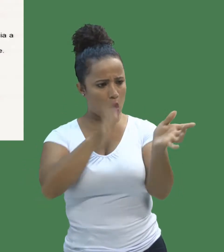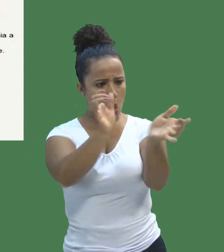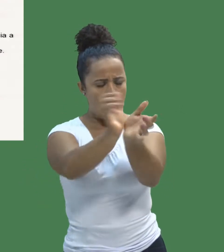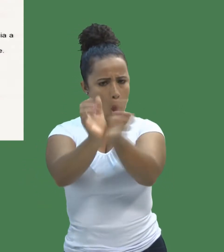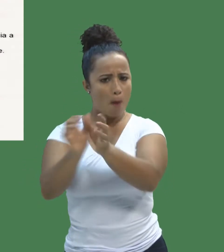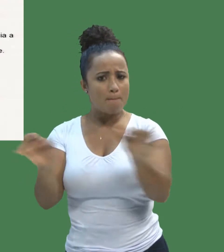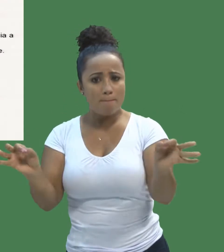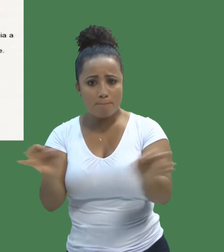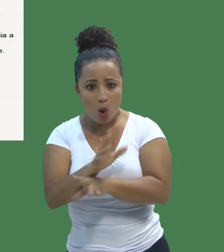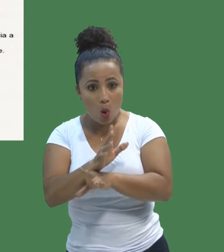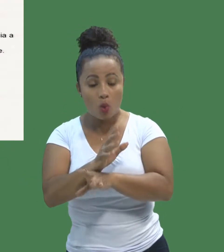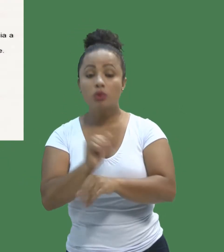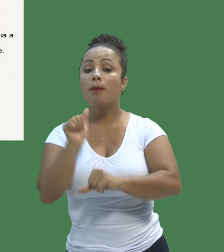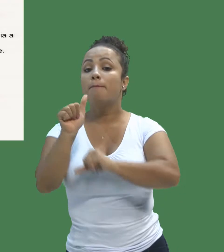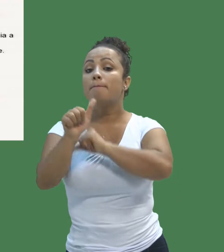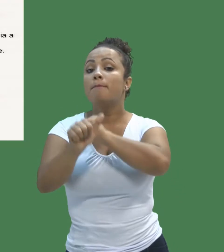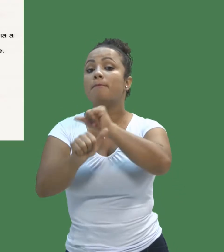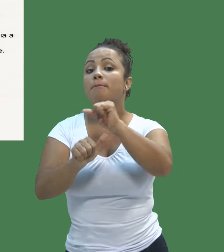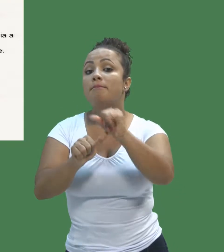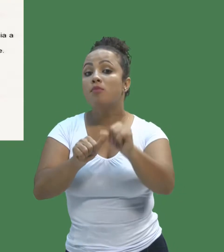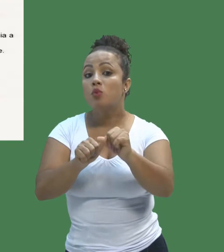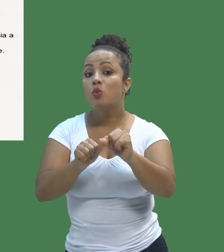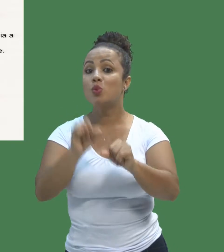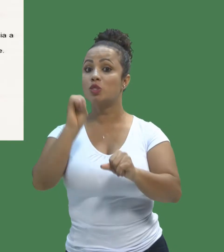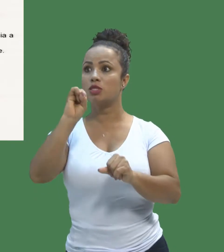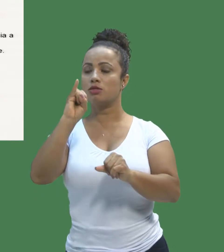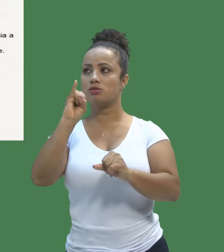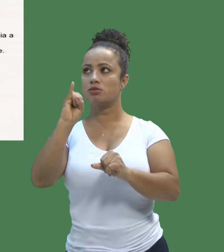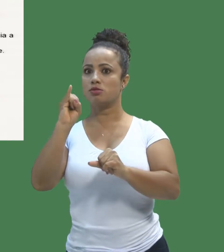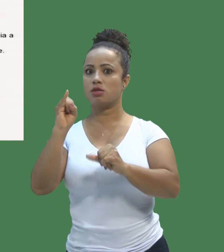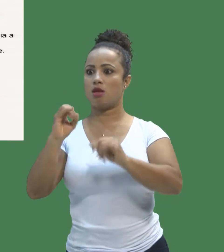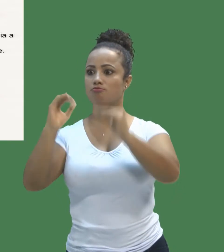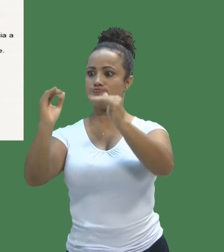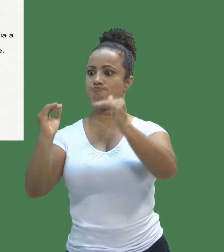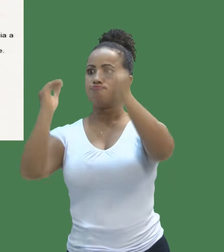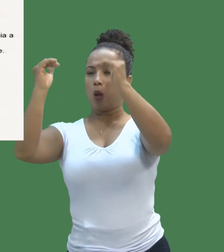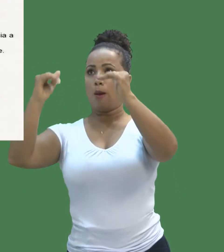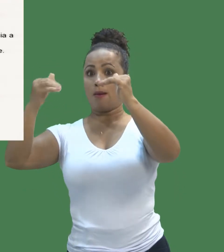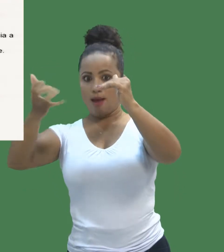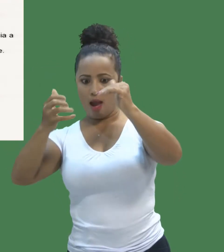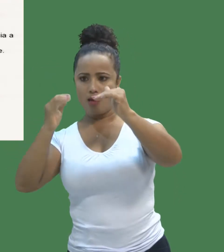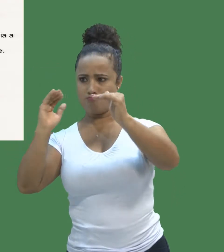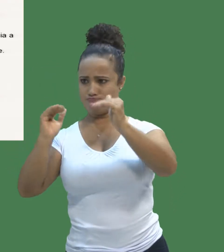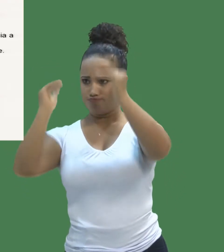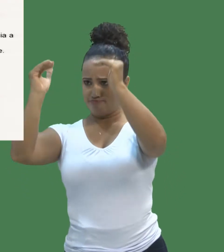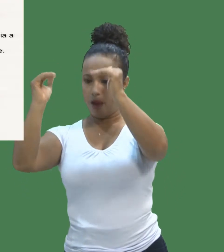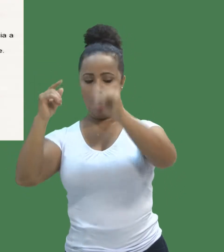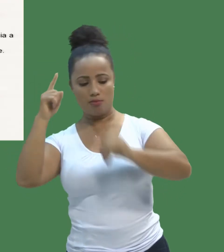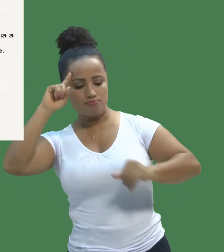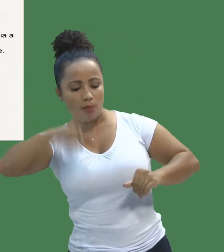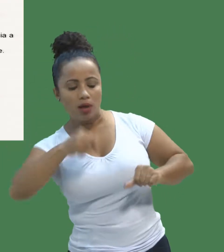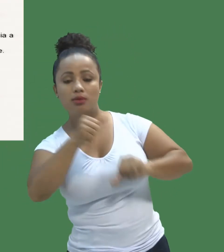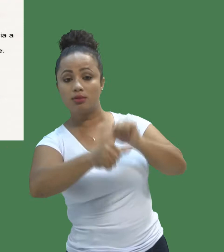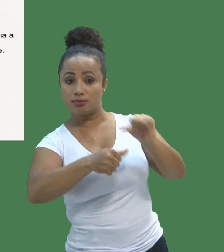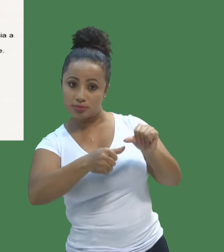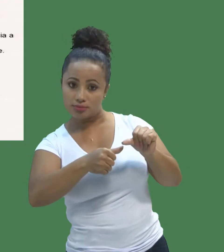instituições. Para Karl Marx, o povo, os trabalhadores, era o principal